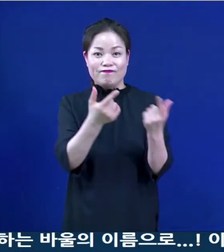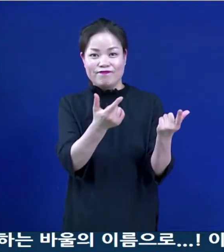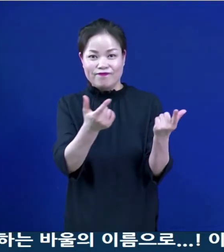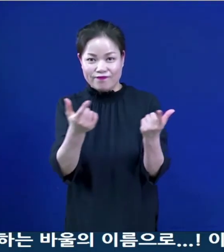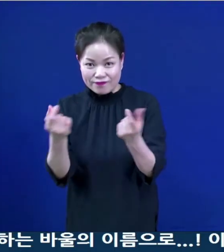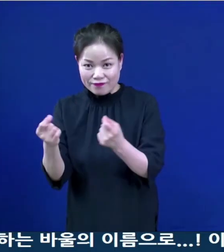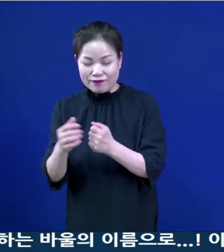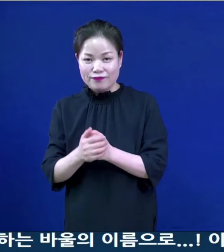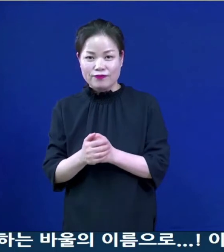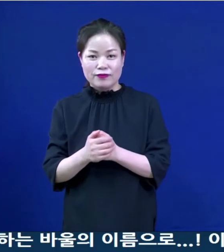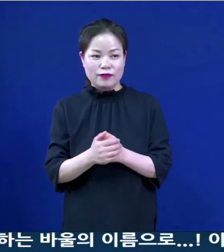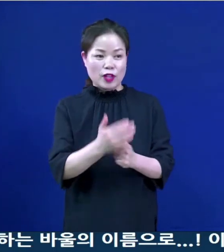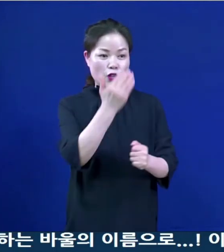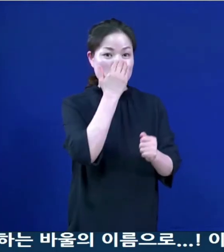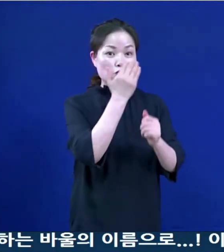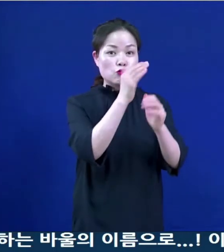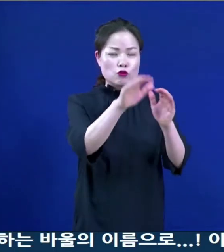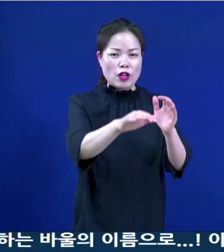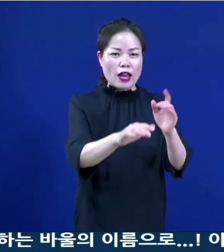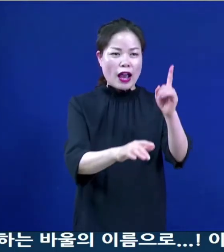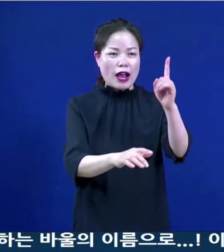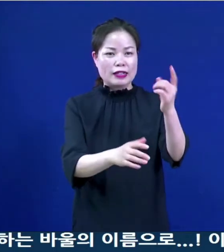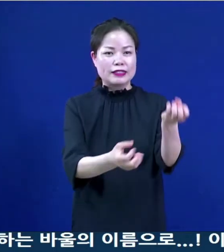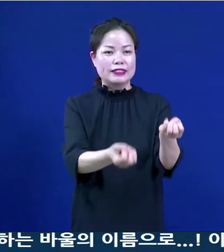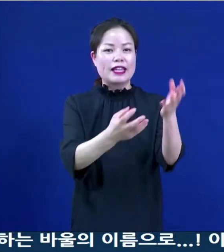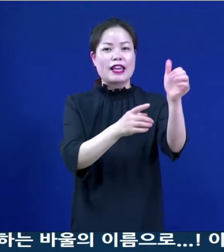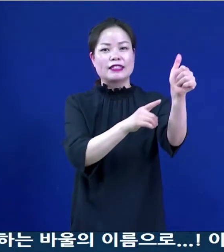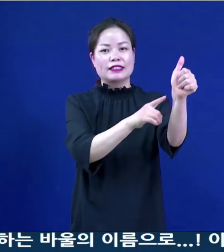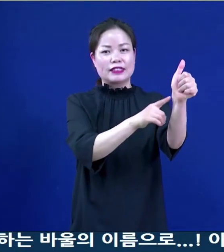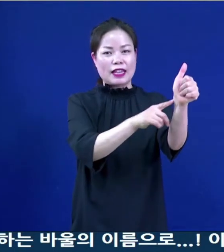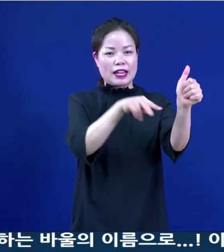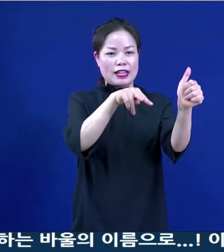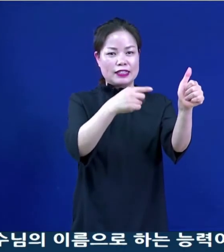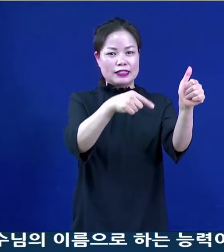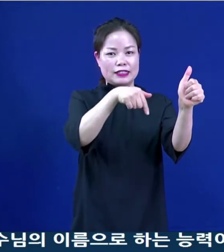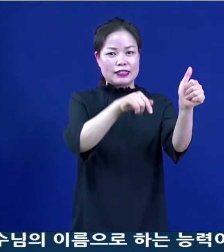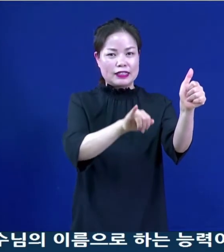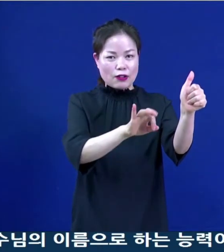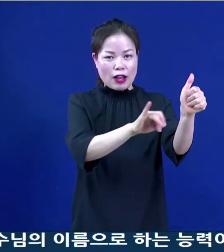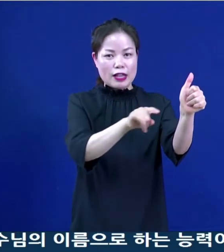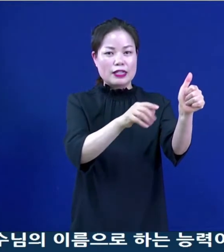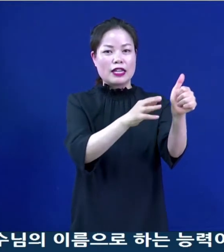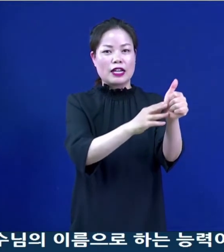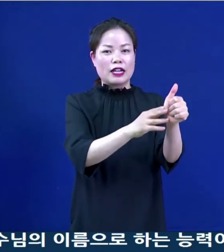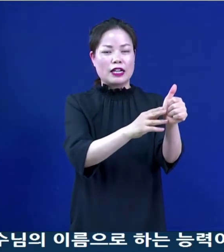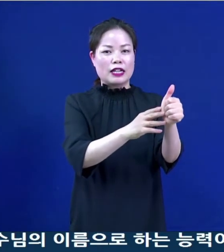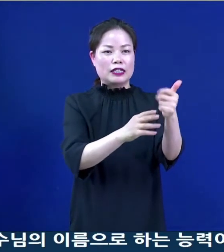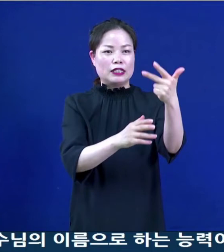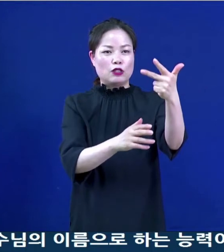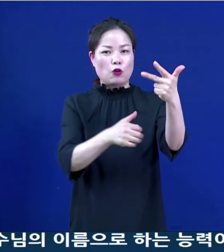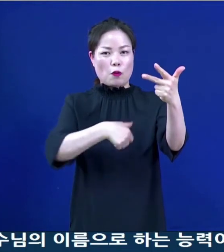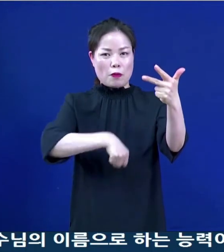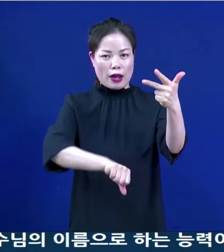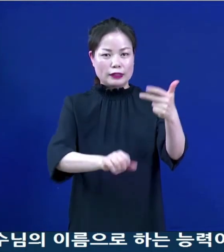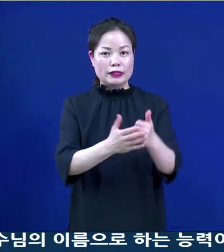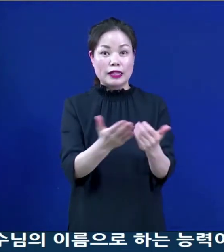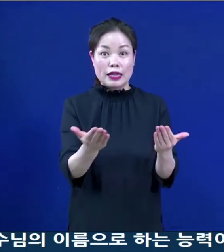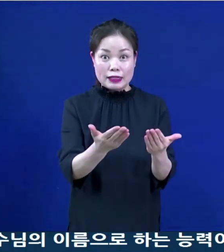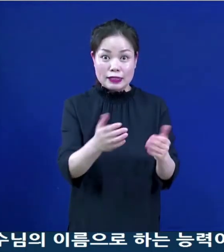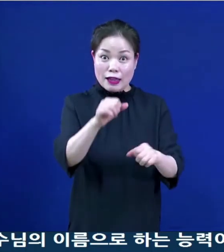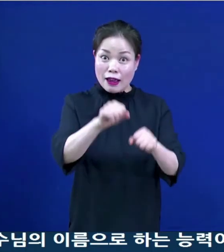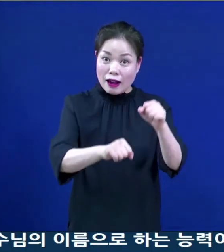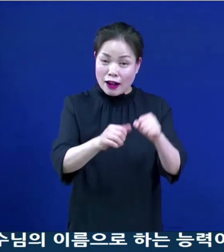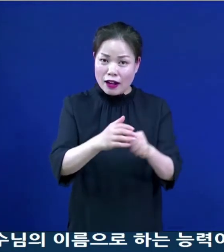읽어보십시다. 유대의 한 제사장 스게와의 일곱 아들도 이 일을